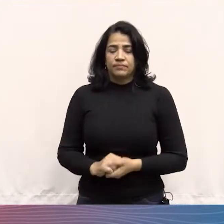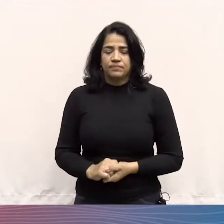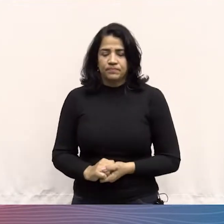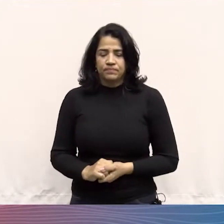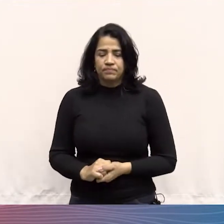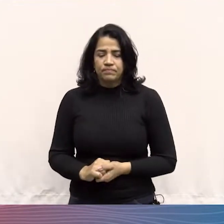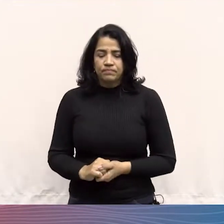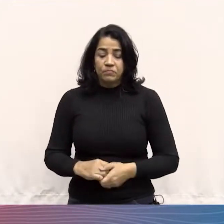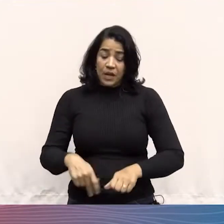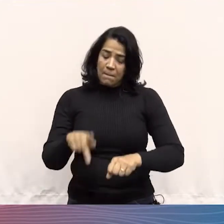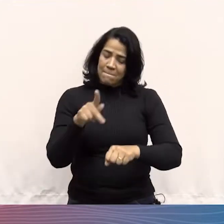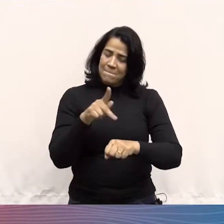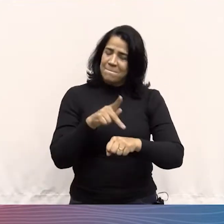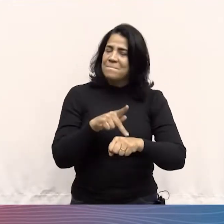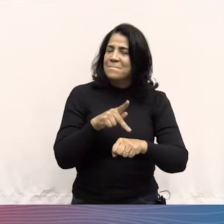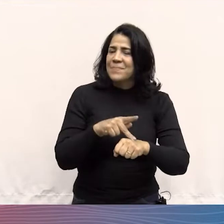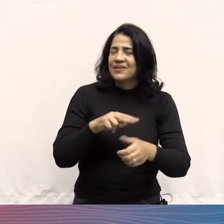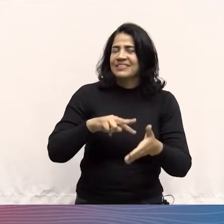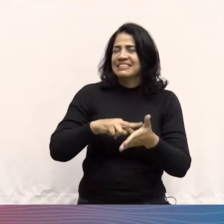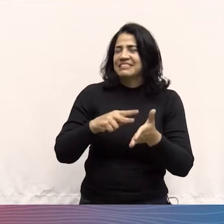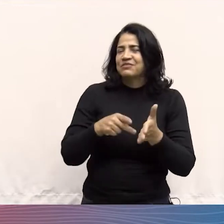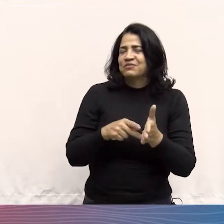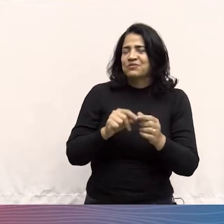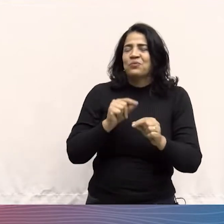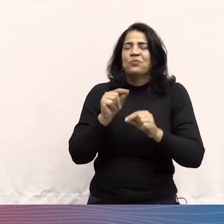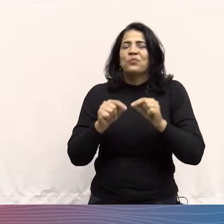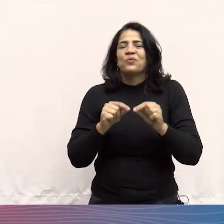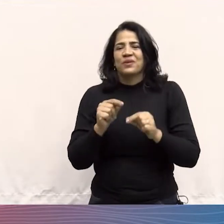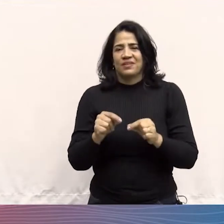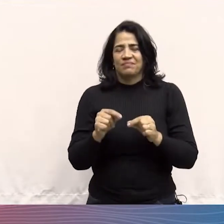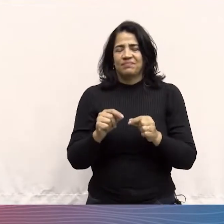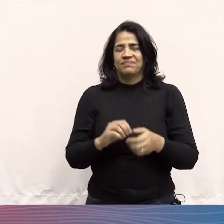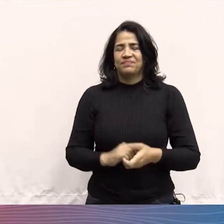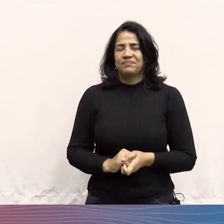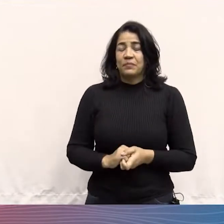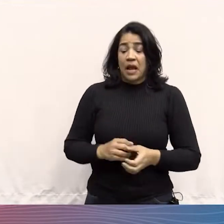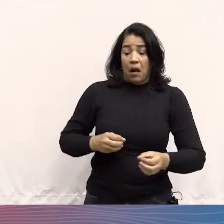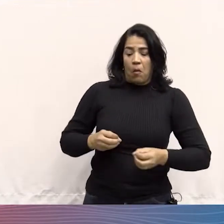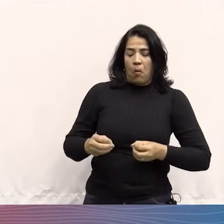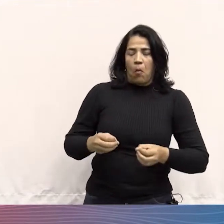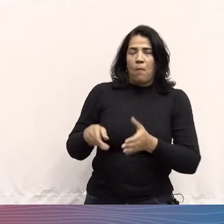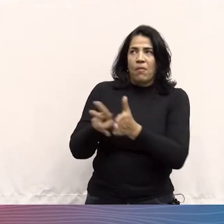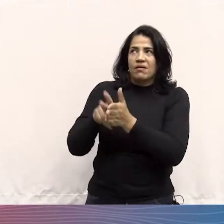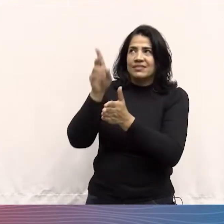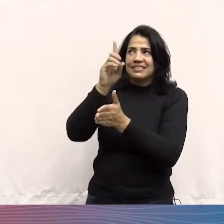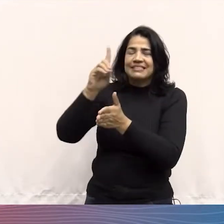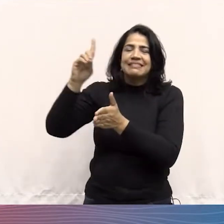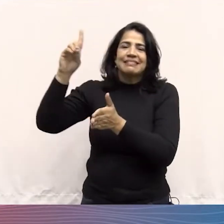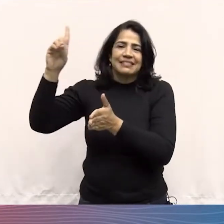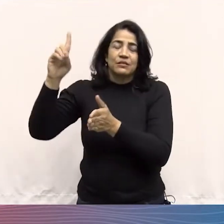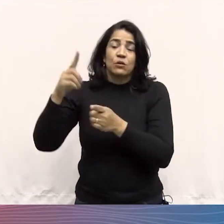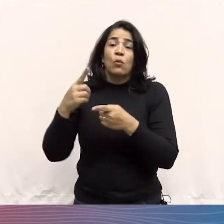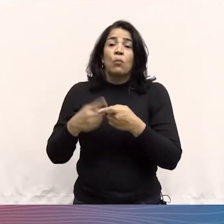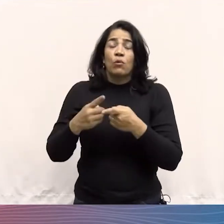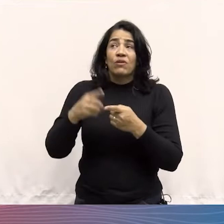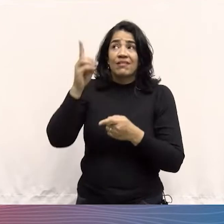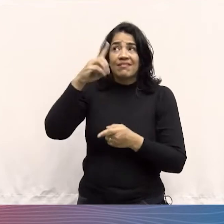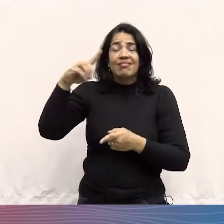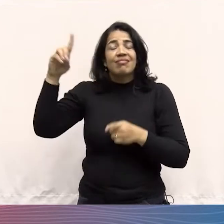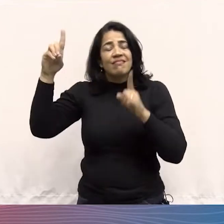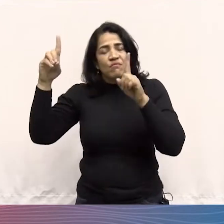é obra de Deus. Ele é a rocha sobre a qual estamos